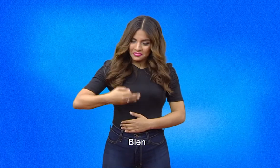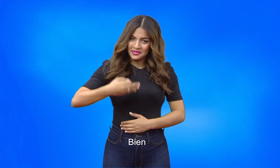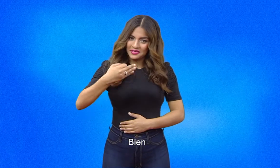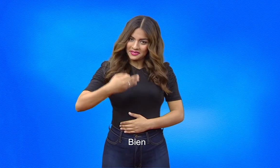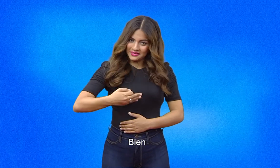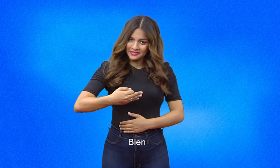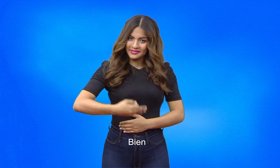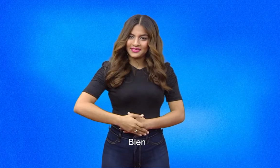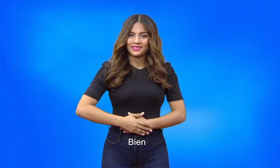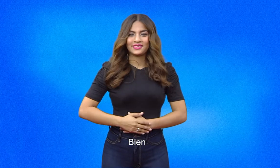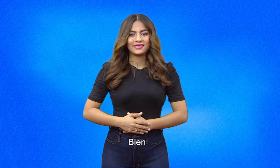Bien.